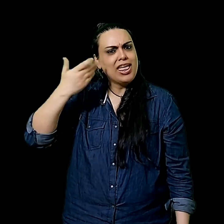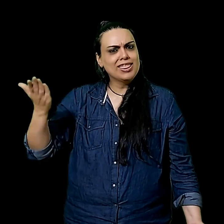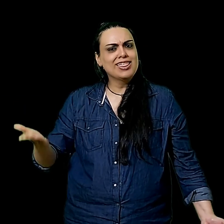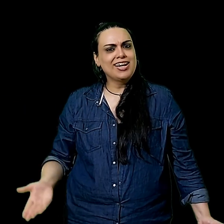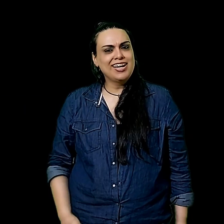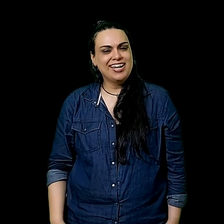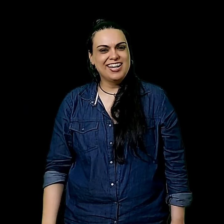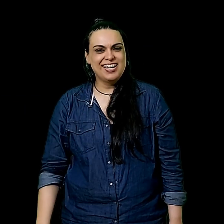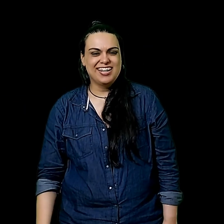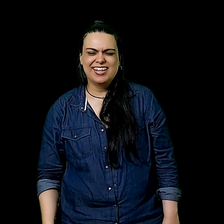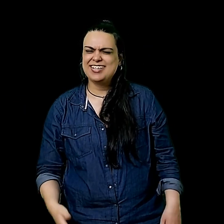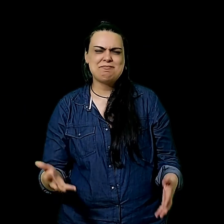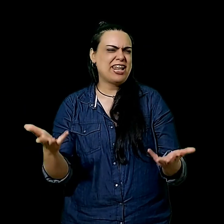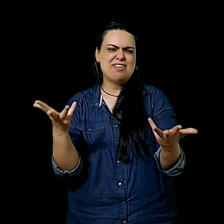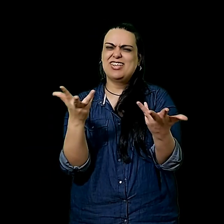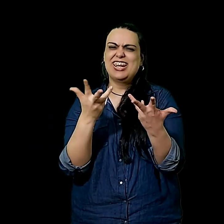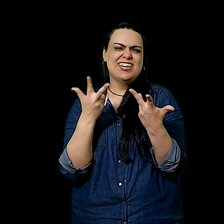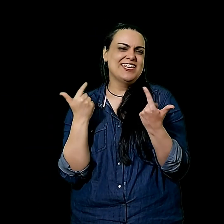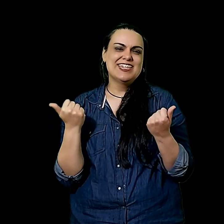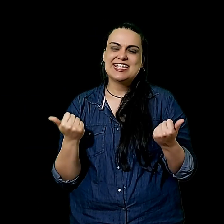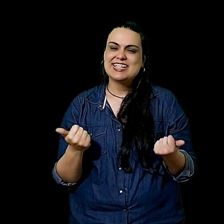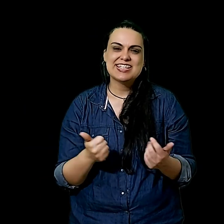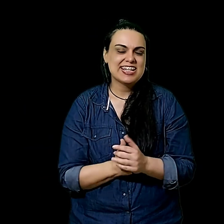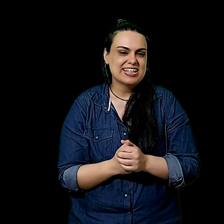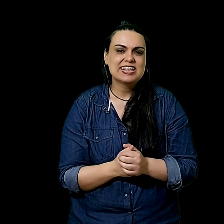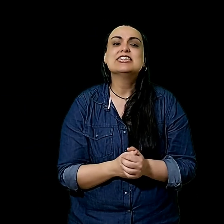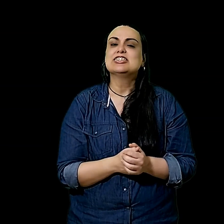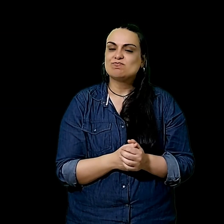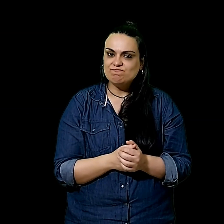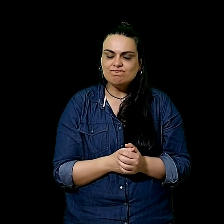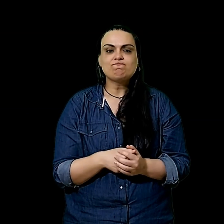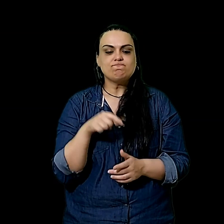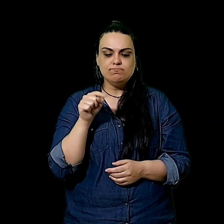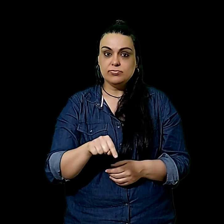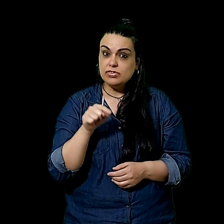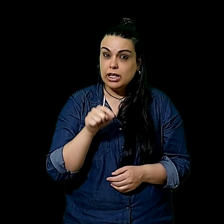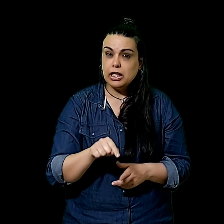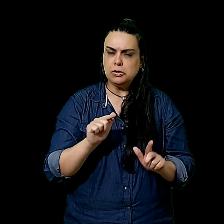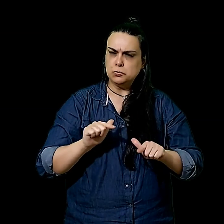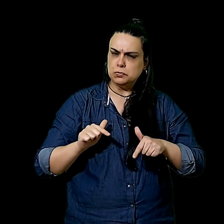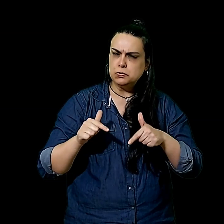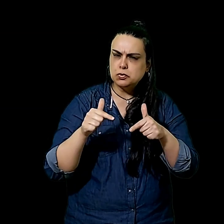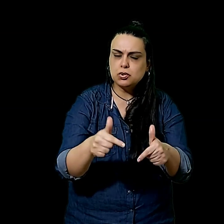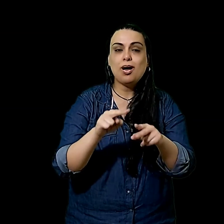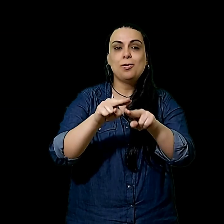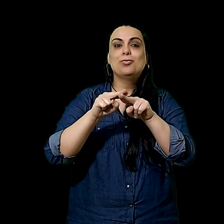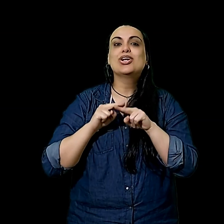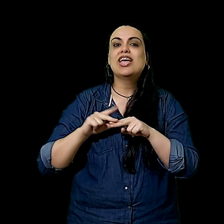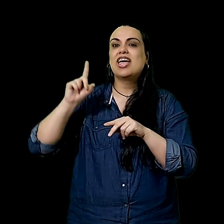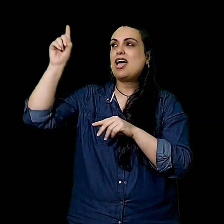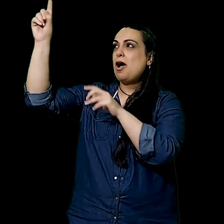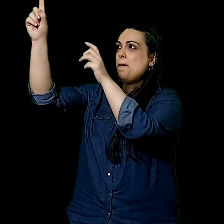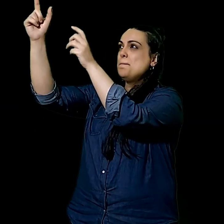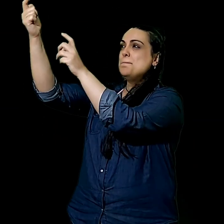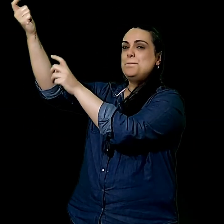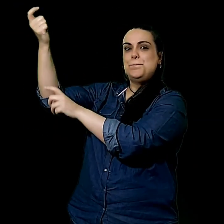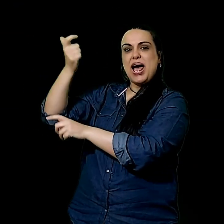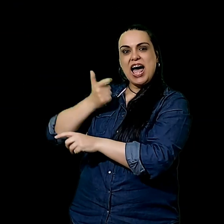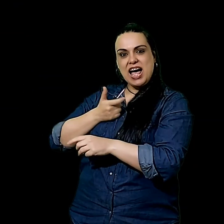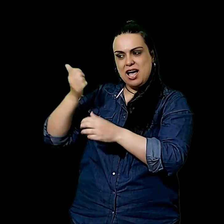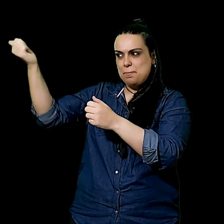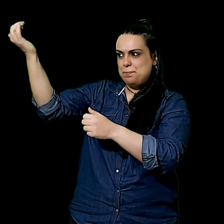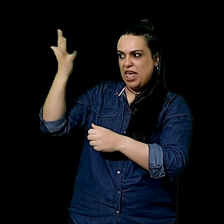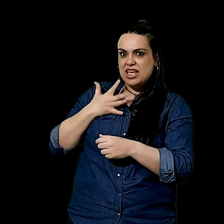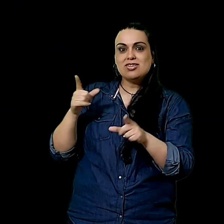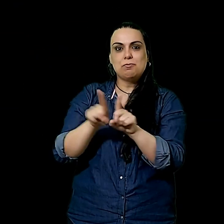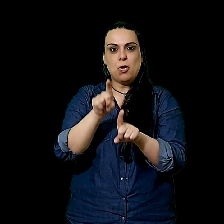Aleluia. Maravilhosa. Te amo, minha amiga. Que tem despontado, sabe? Amém. Porque está debaixo de uma palavra. E só para não ficar